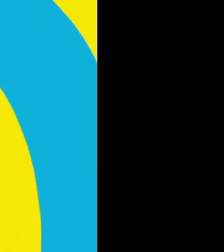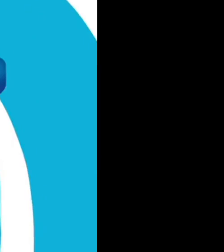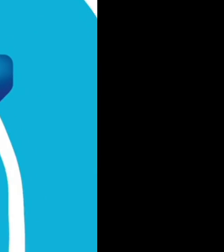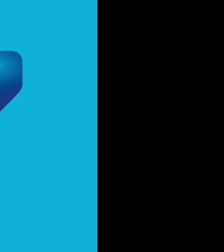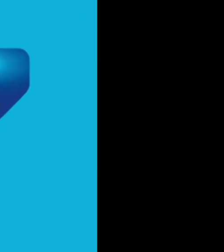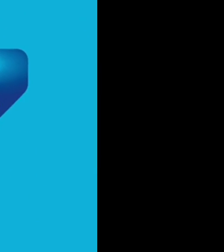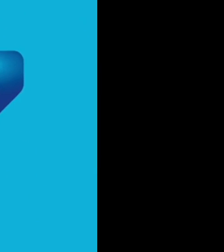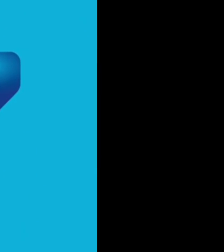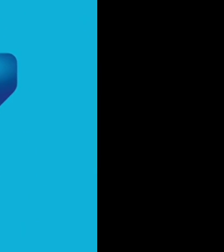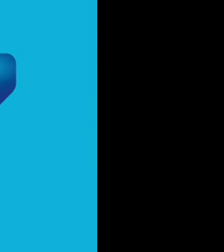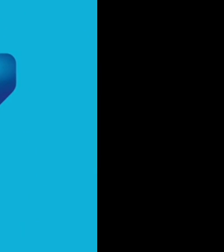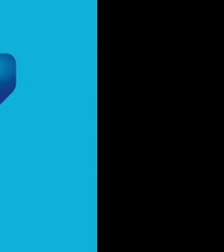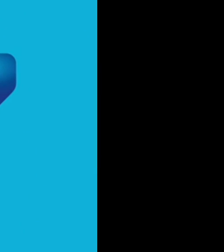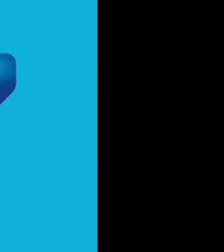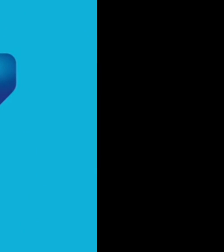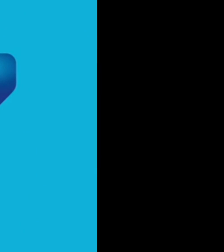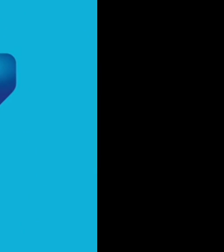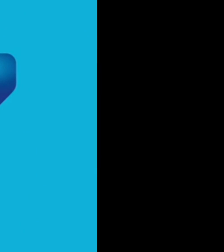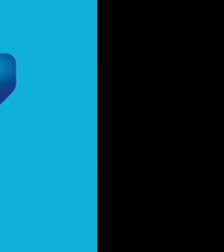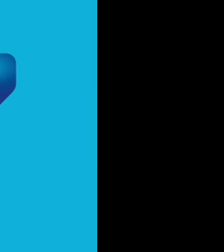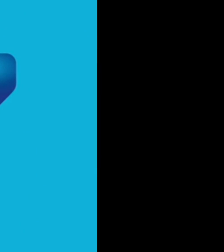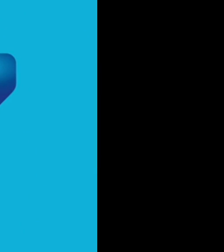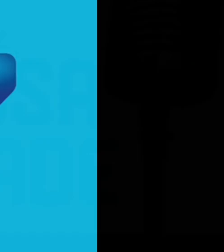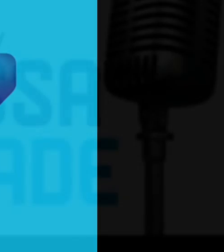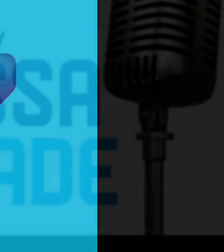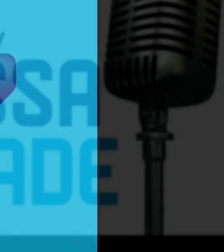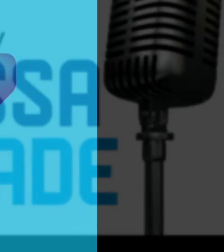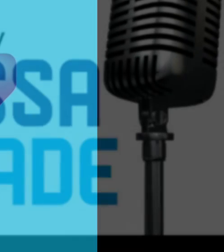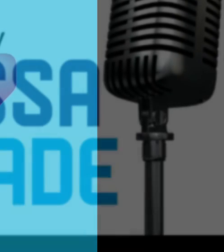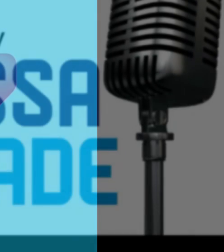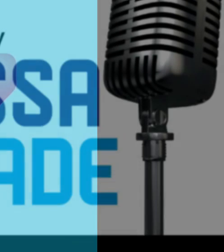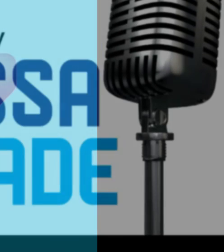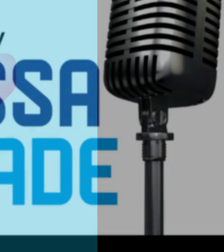aqui mais uma edição do programa da Rádio Nossa Cidade.